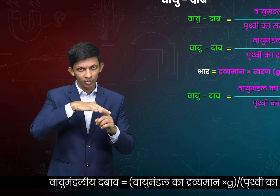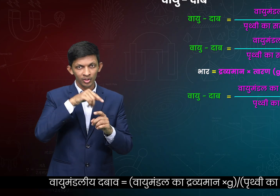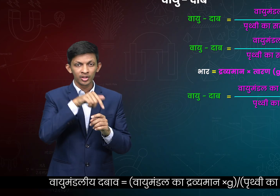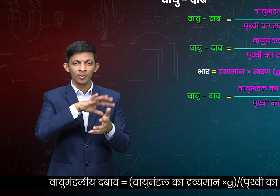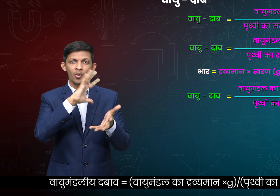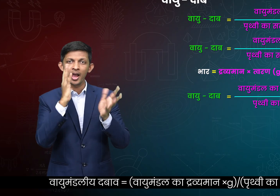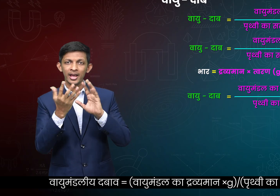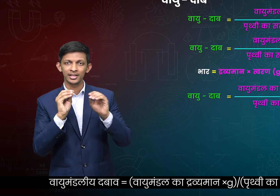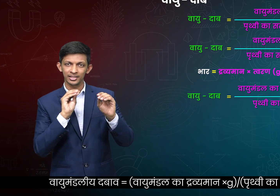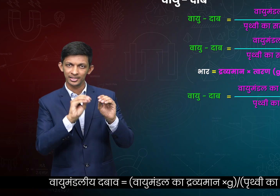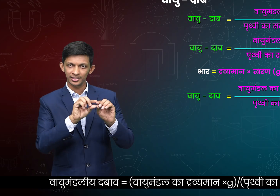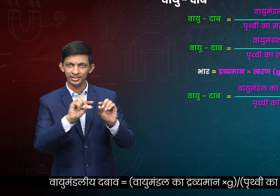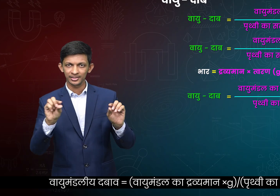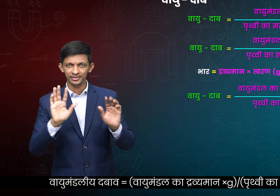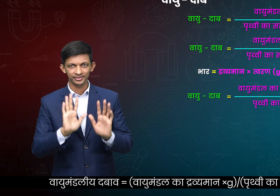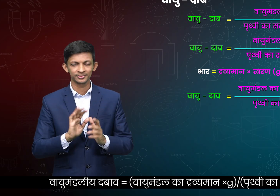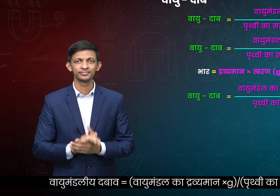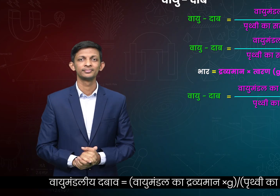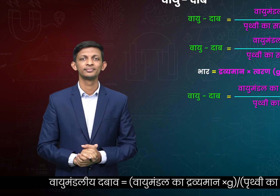क्षेत्र।